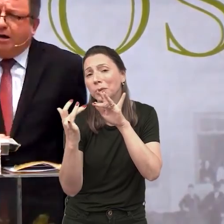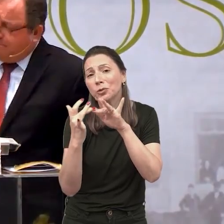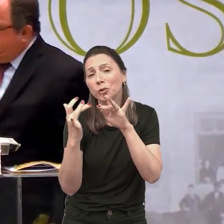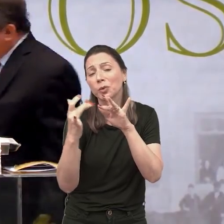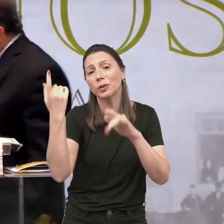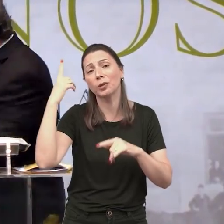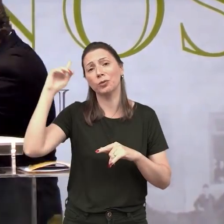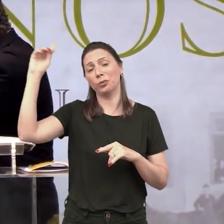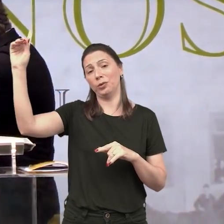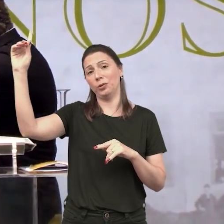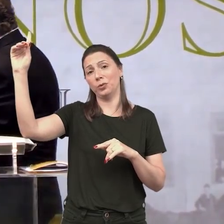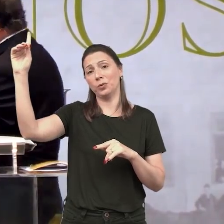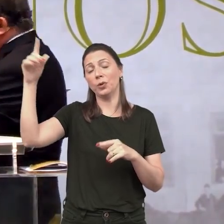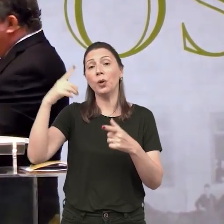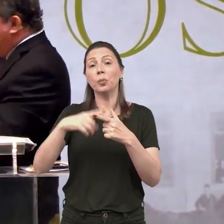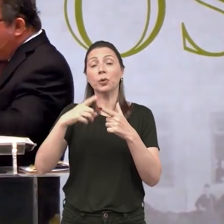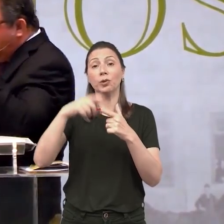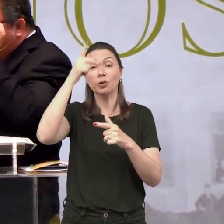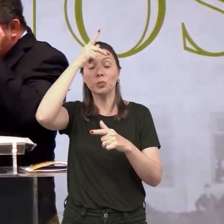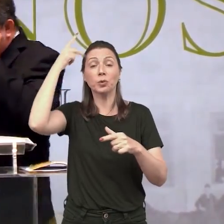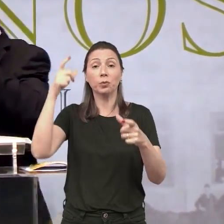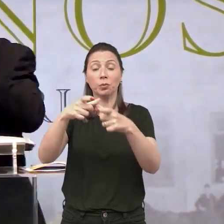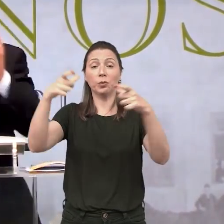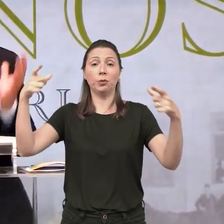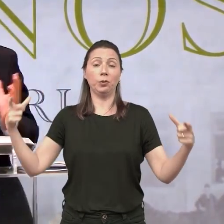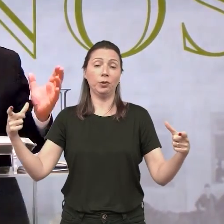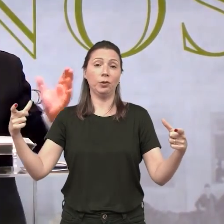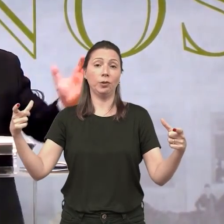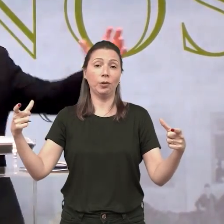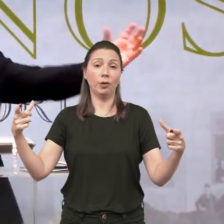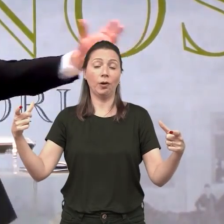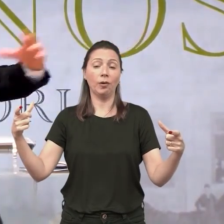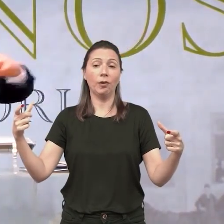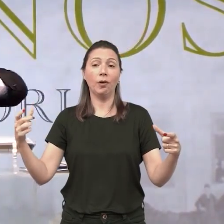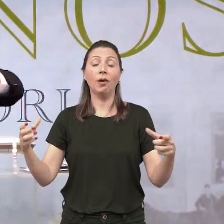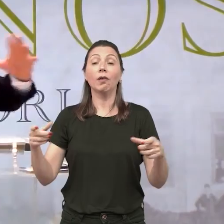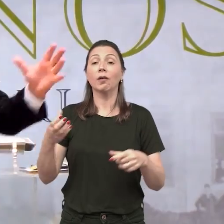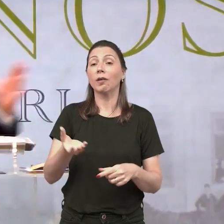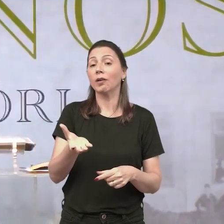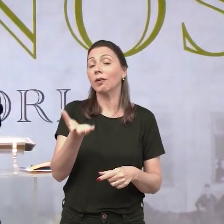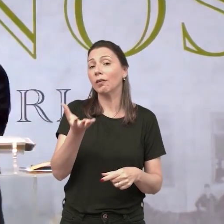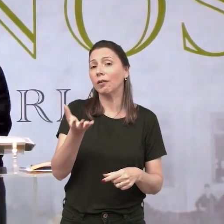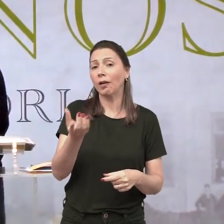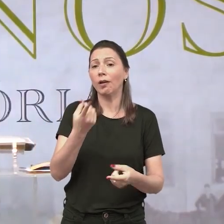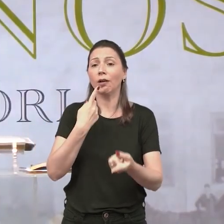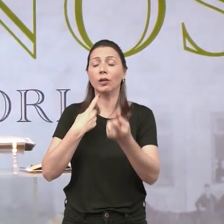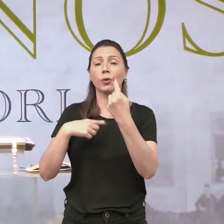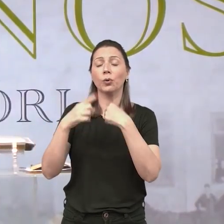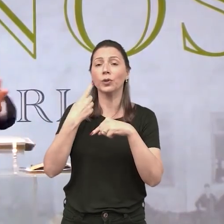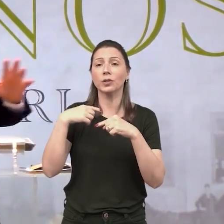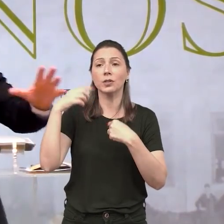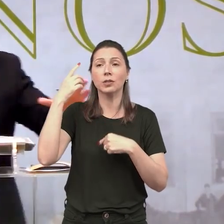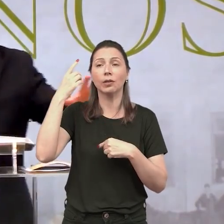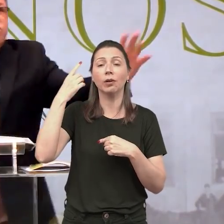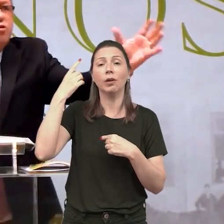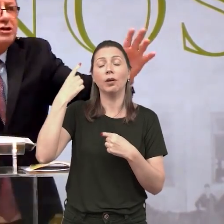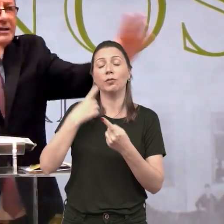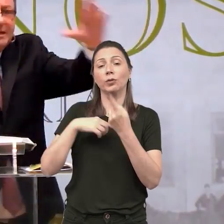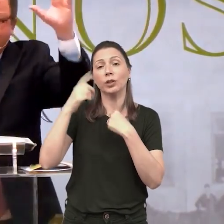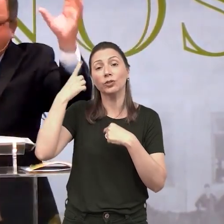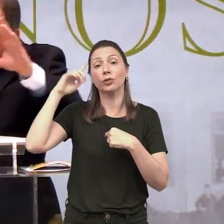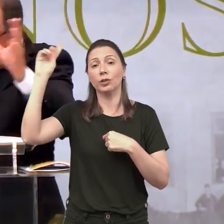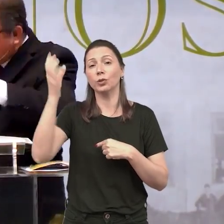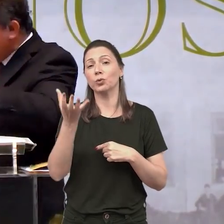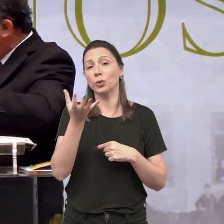Certo? Porque a maioria do pessoal dentro da igreja quer conhecer a vontade de Deus, mas quer conhecer assim, quer vir aqui no